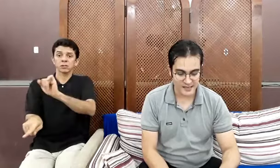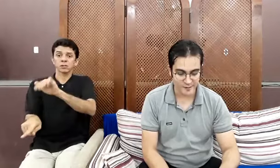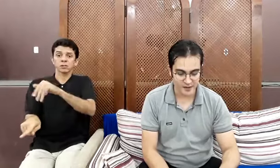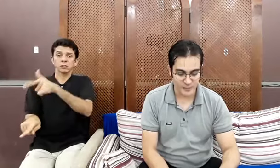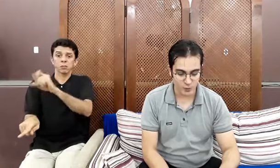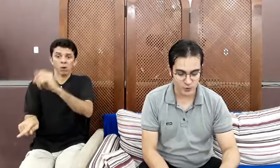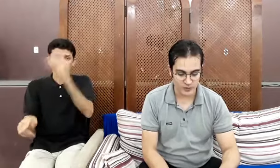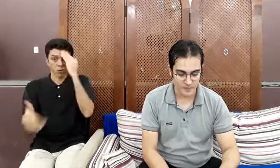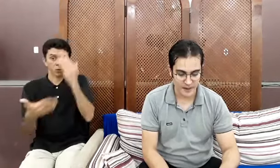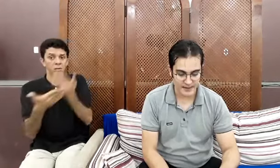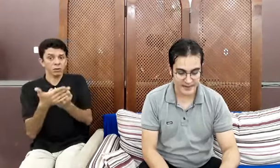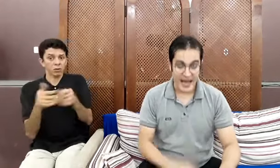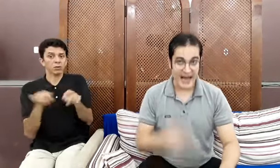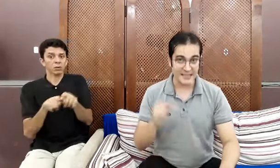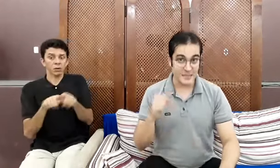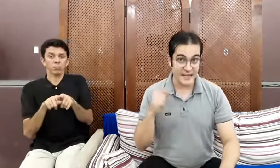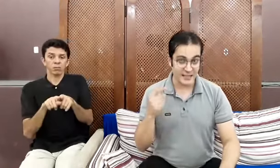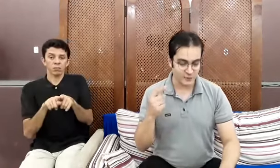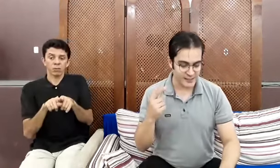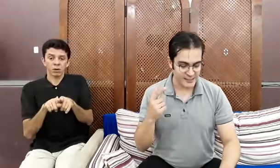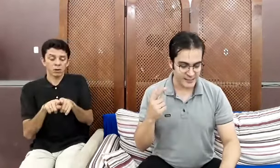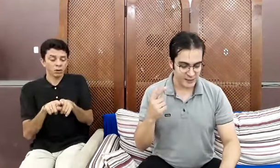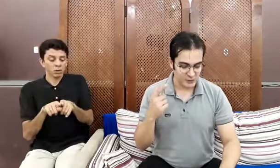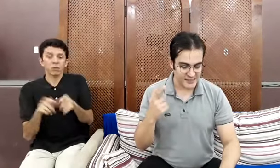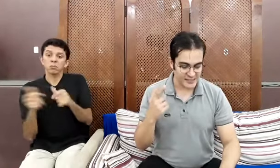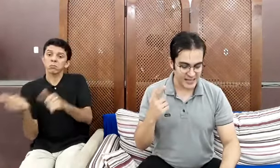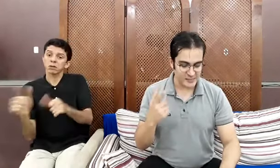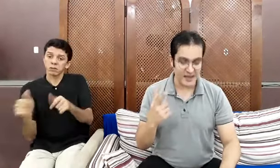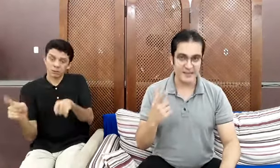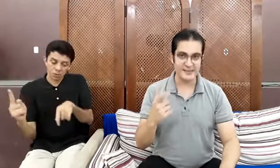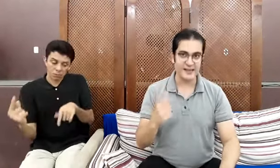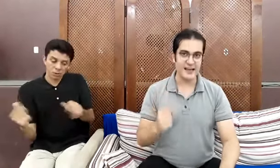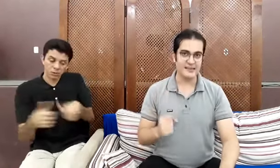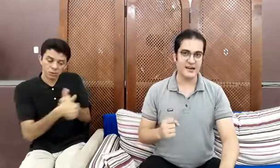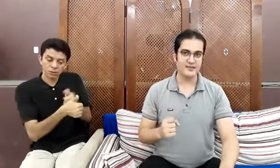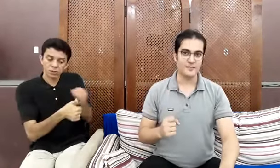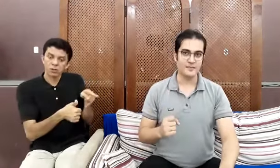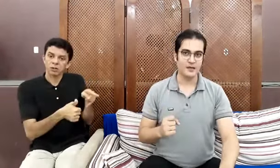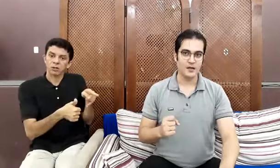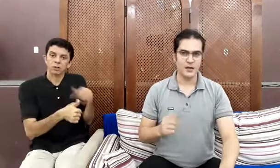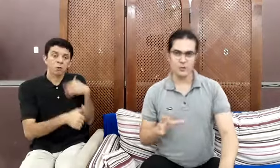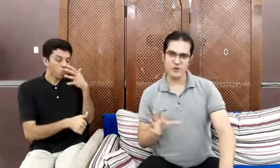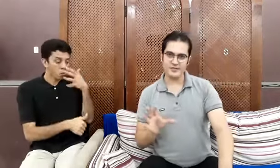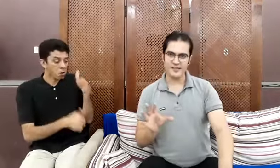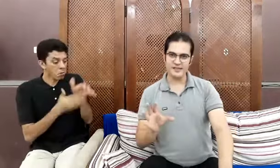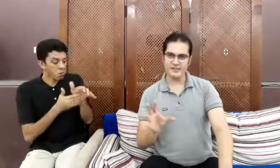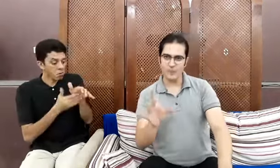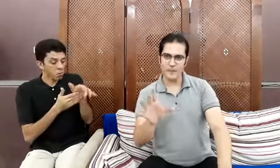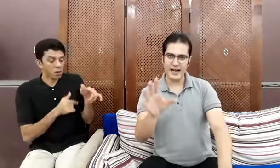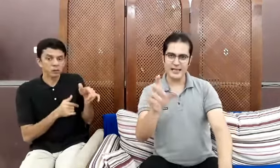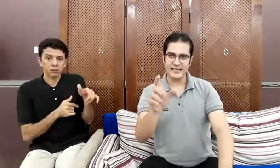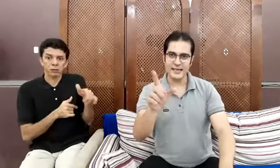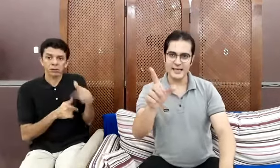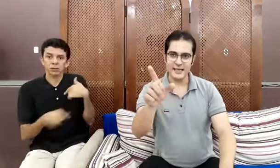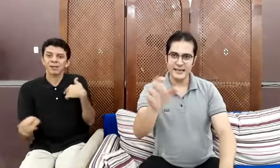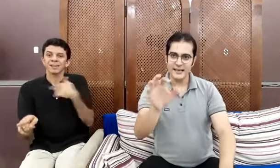seguir Filipe por toda parte, admirando-se dos sinais e milagres que ele realizava. Ele começou a observar e dizer: opa,